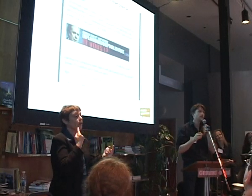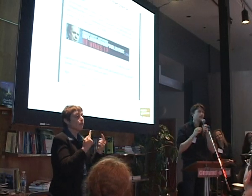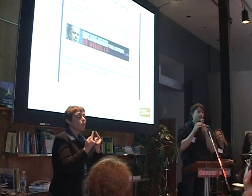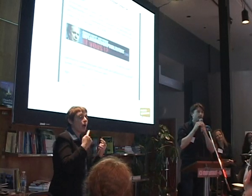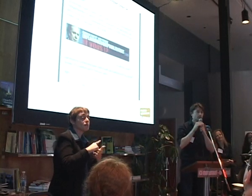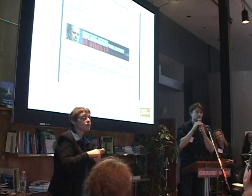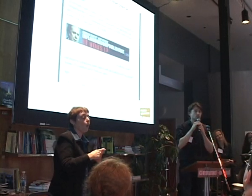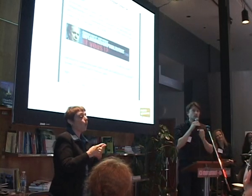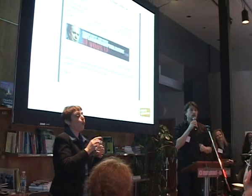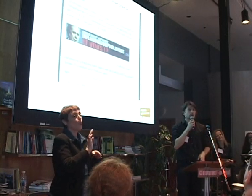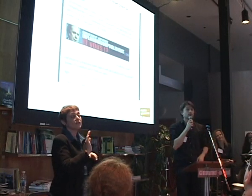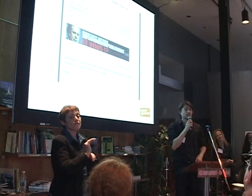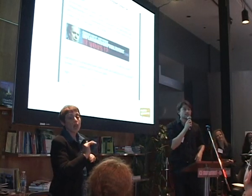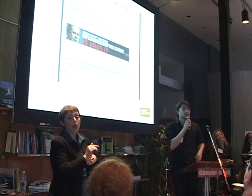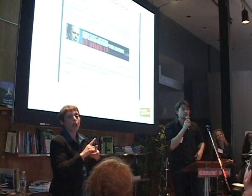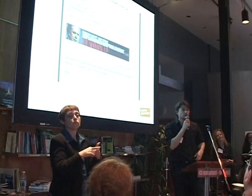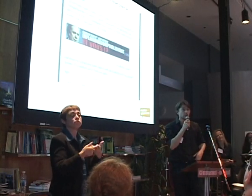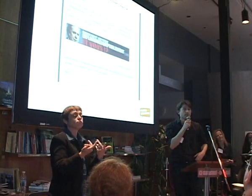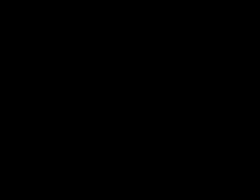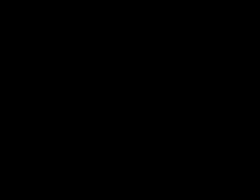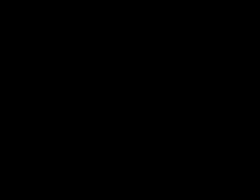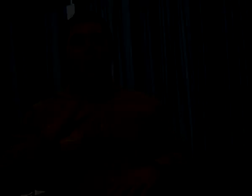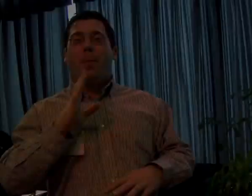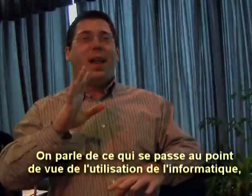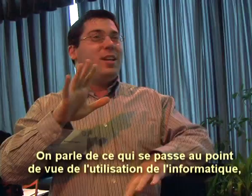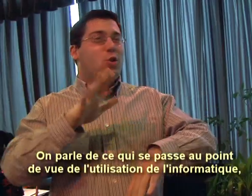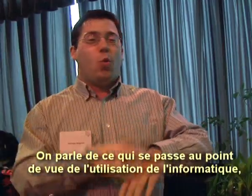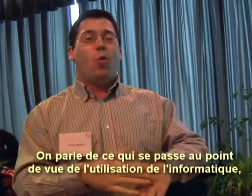des films sur ces enjeux-là.